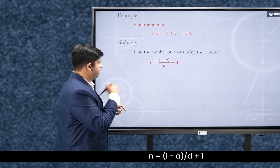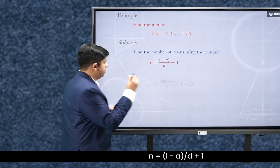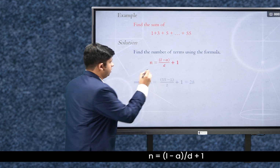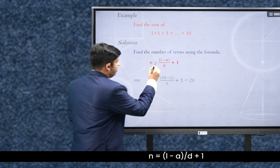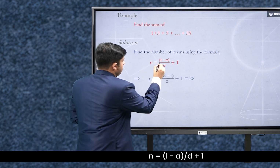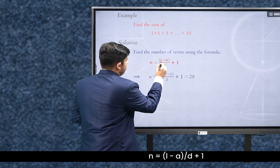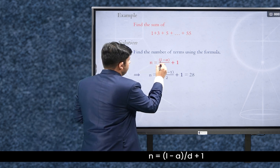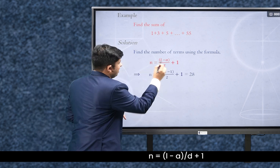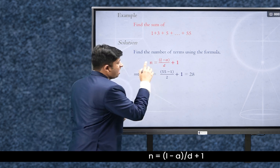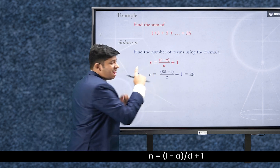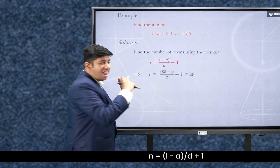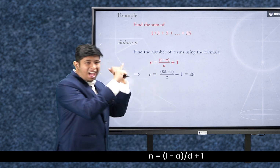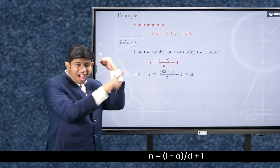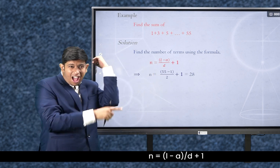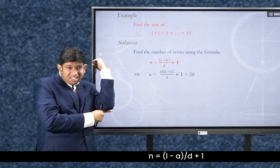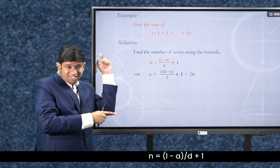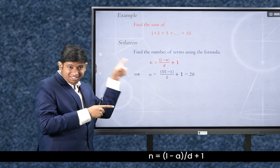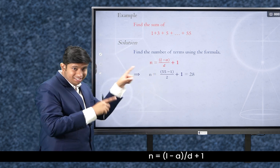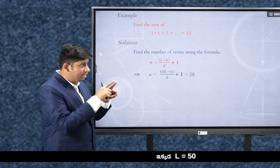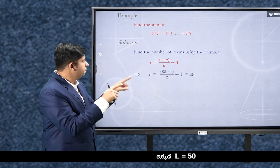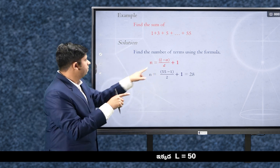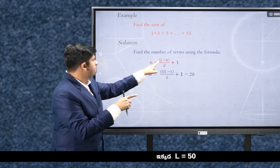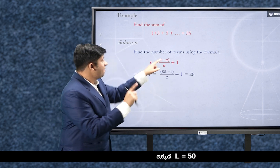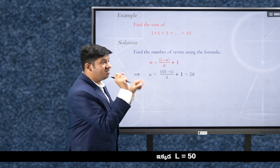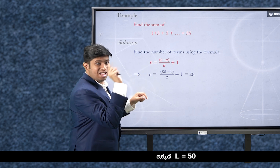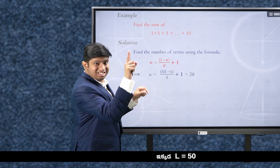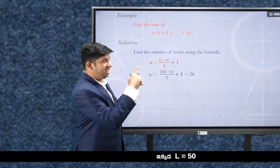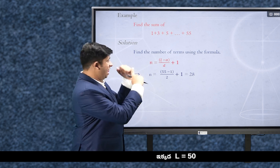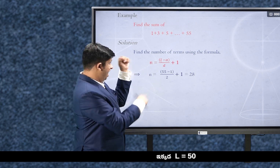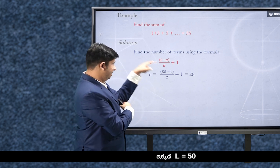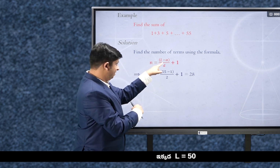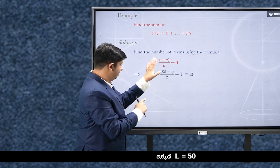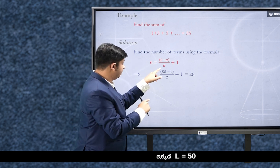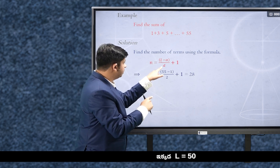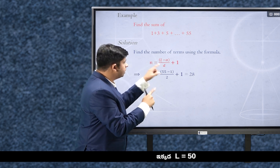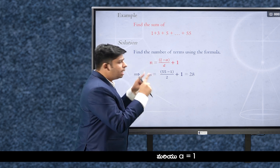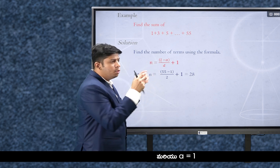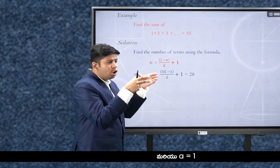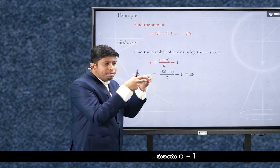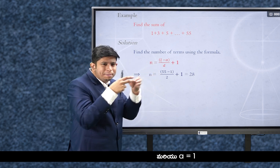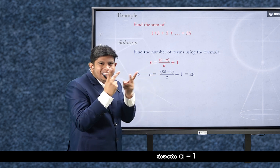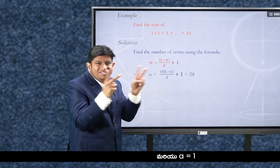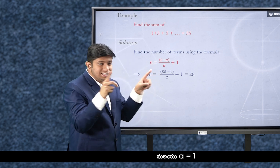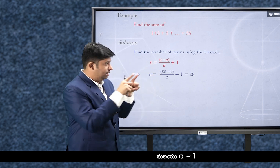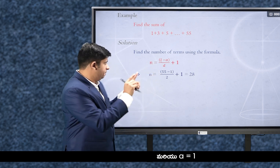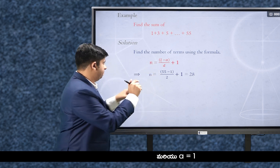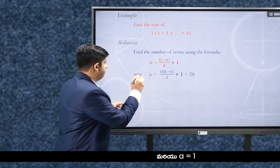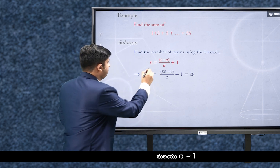= l-a/d ప్లస్ 1. ఇక్కడ l 50 మరియు a 1.